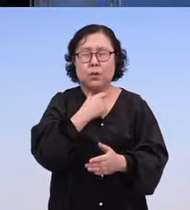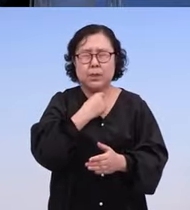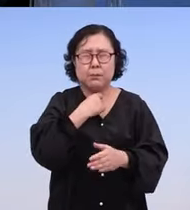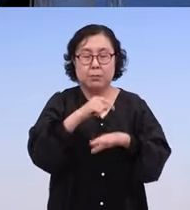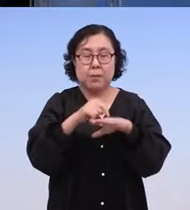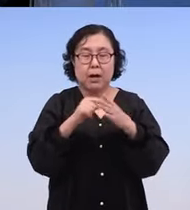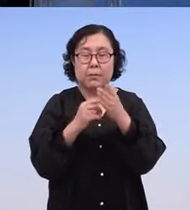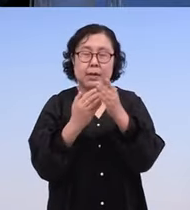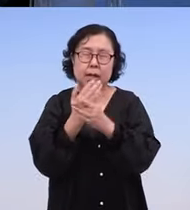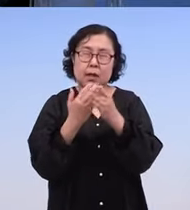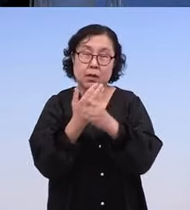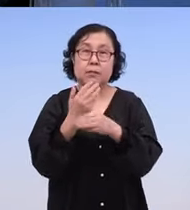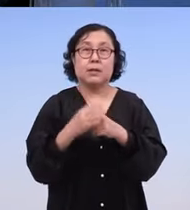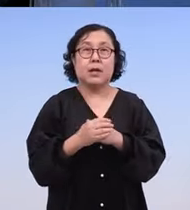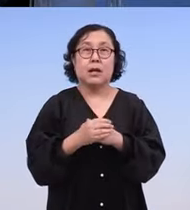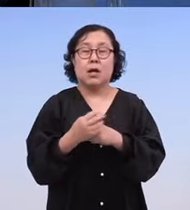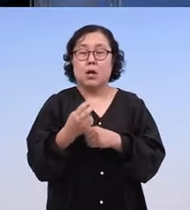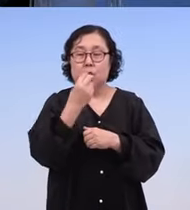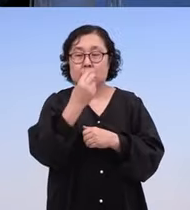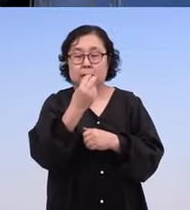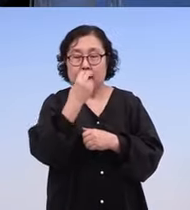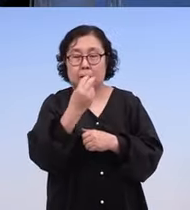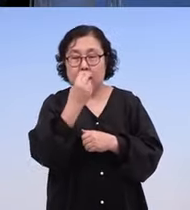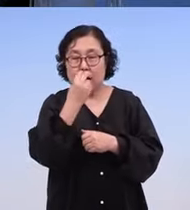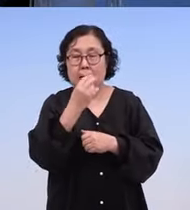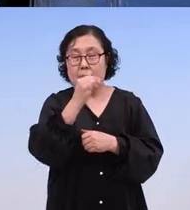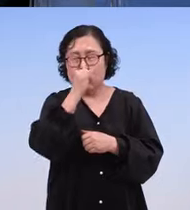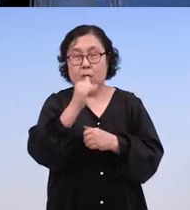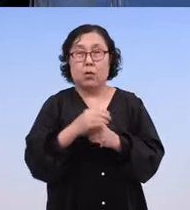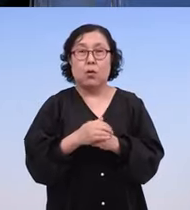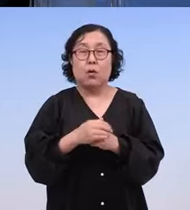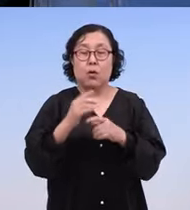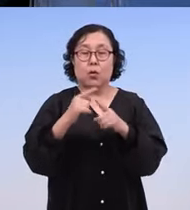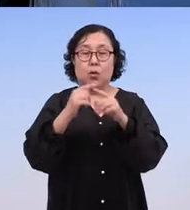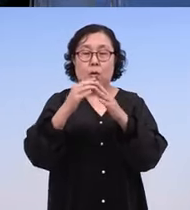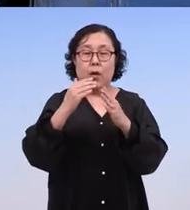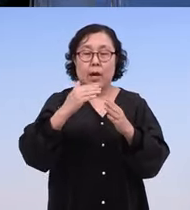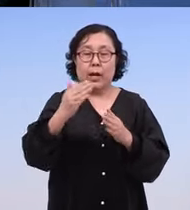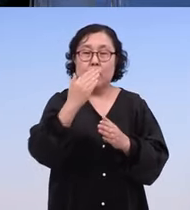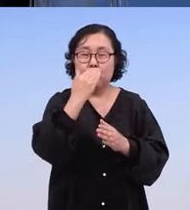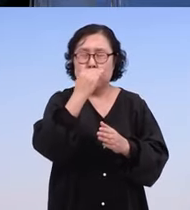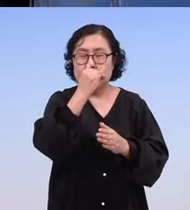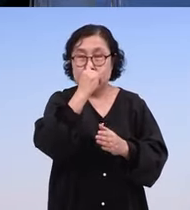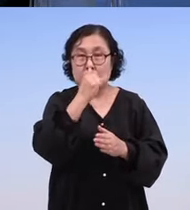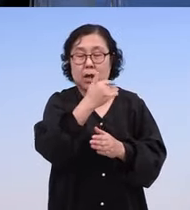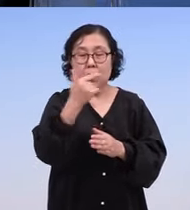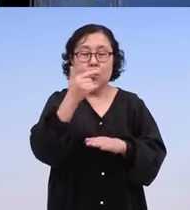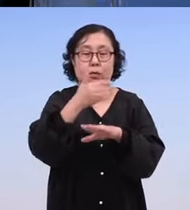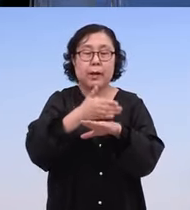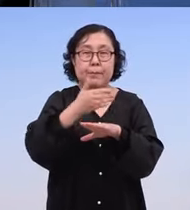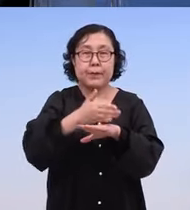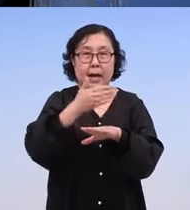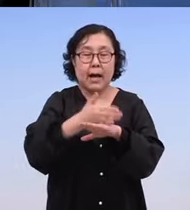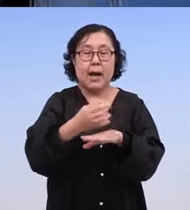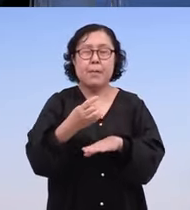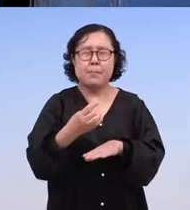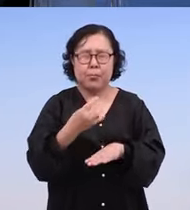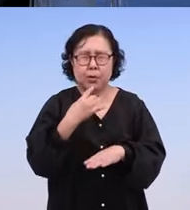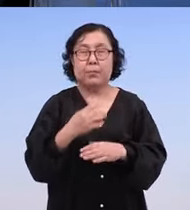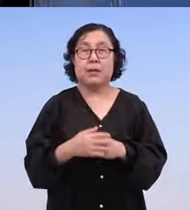거예요. 정말 그냥 숨쉬고 살아있고 걸어서 교회에 갈 수 있는 게 얼마나 감사하고 또